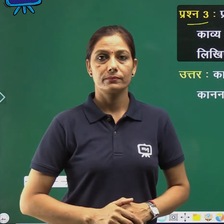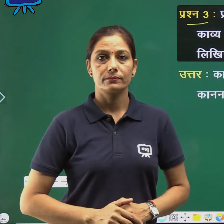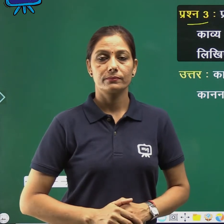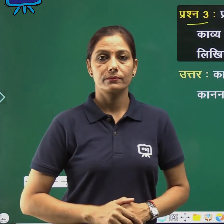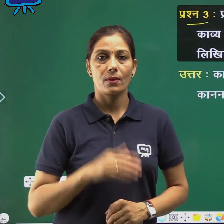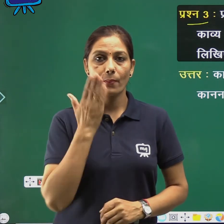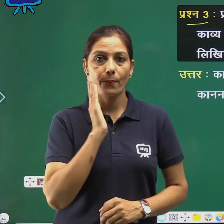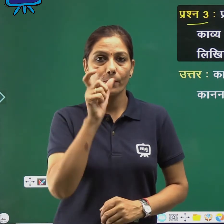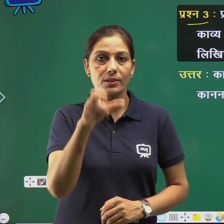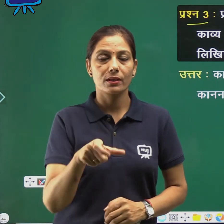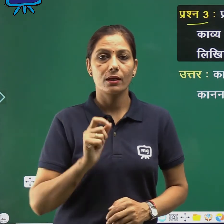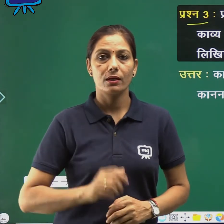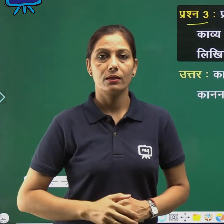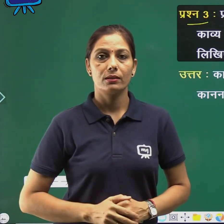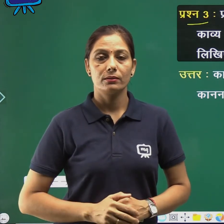प्रसाद जी की